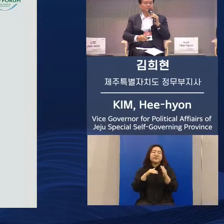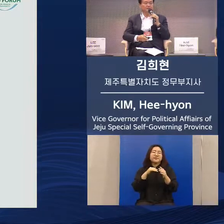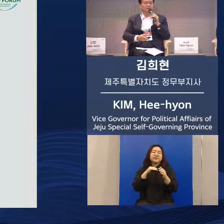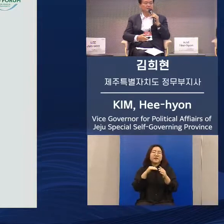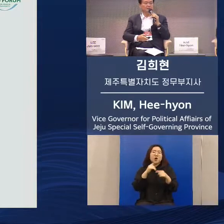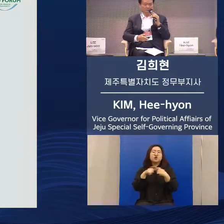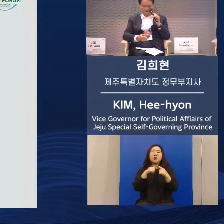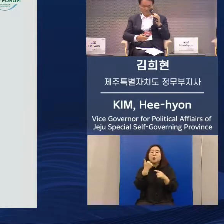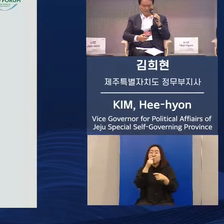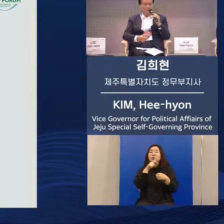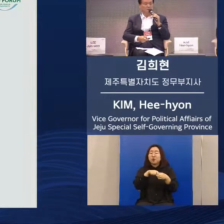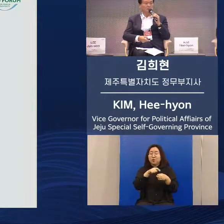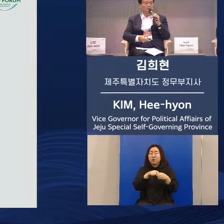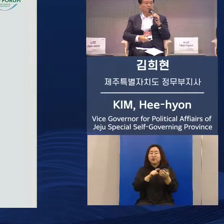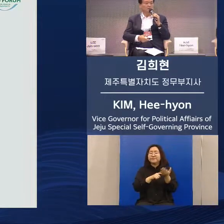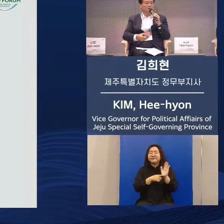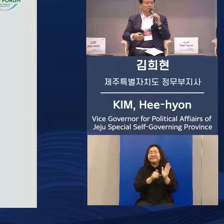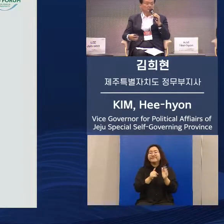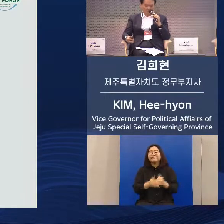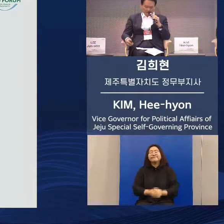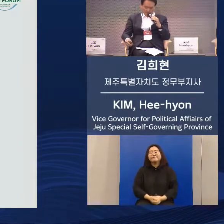있습니다.